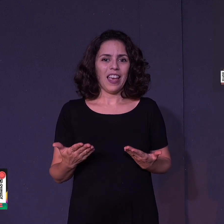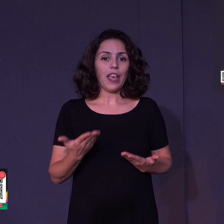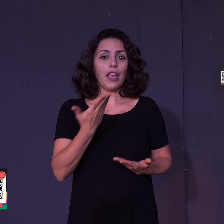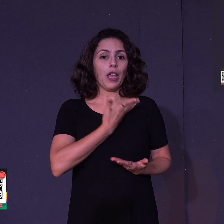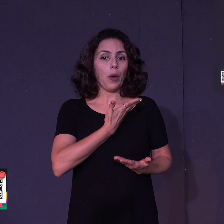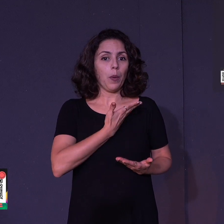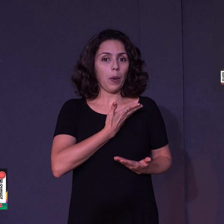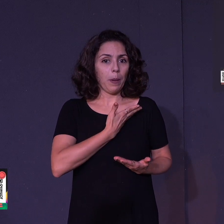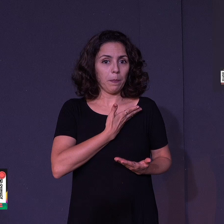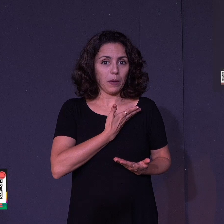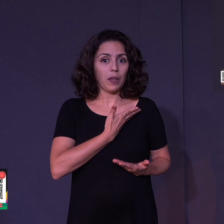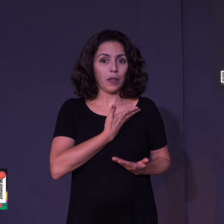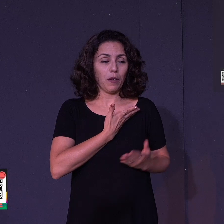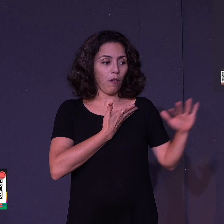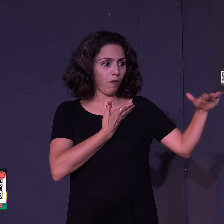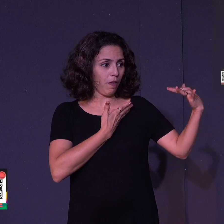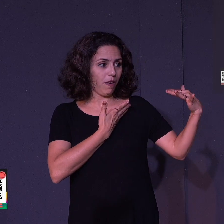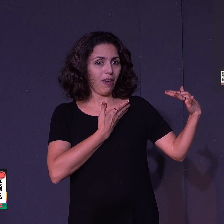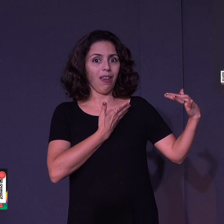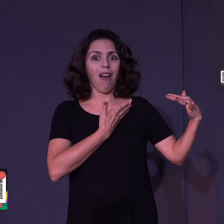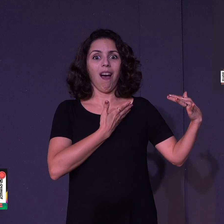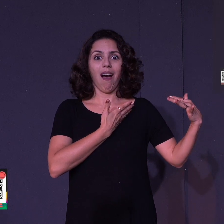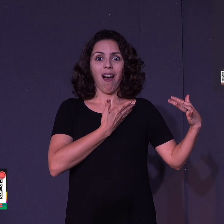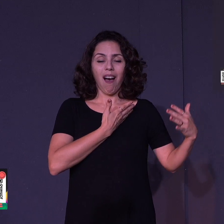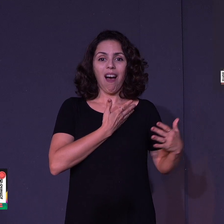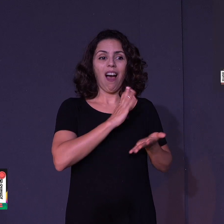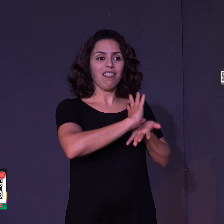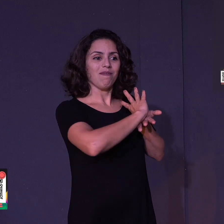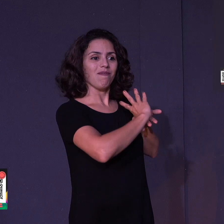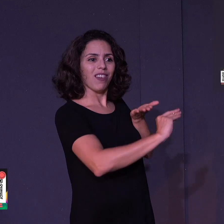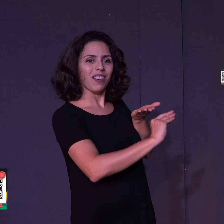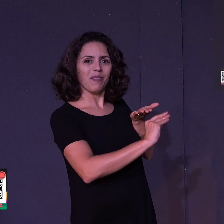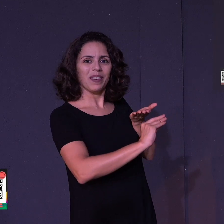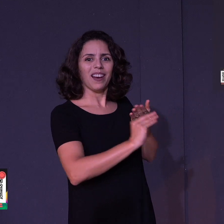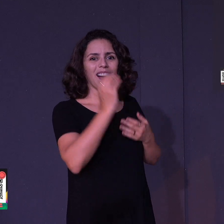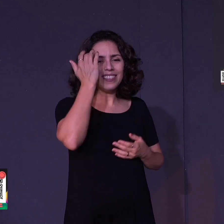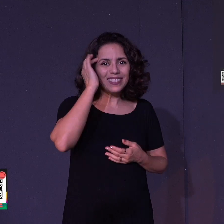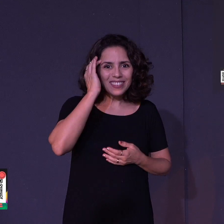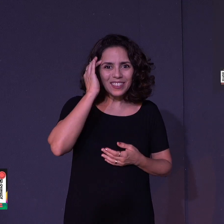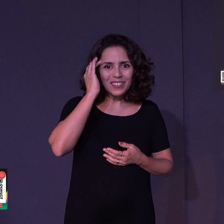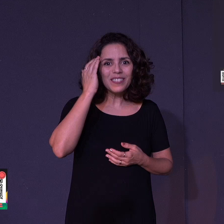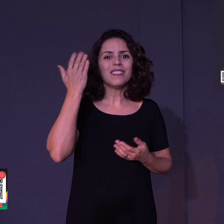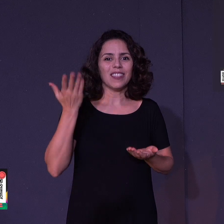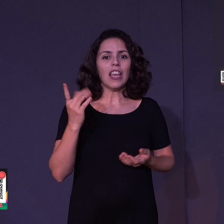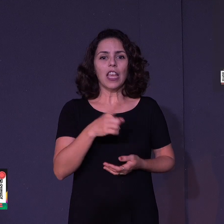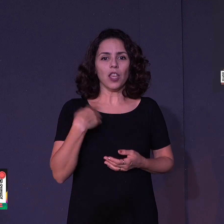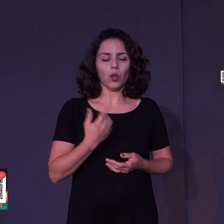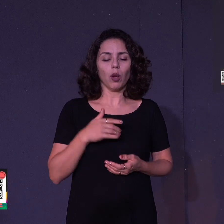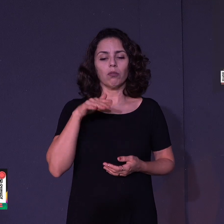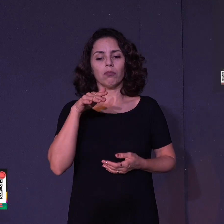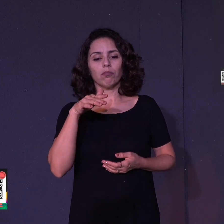deverá ser o de estreitar o relacionamento com Jesus. Primeiro eu coloco Deus em primeiro lugar. Ele tem a